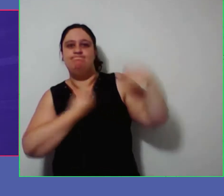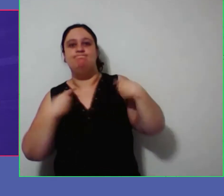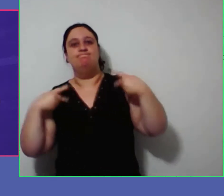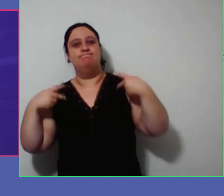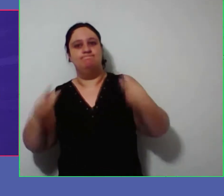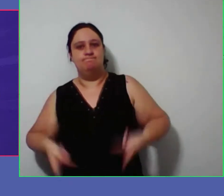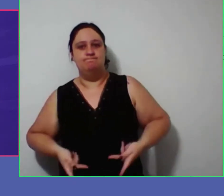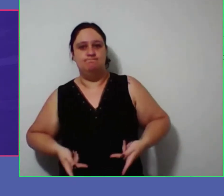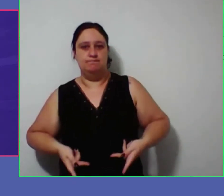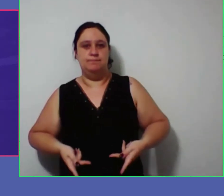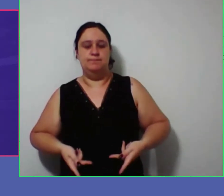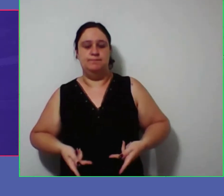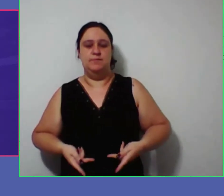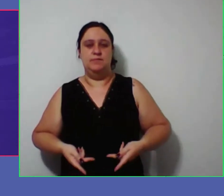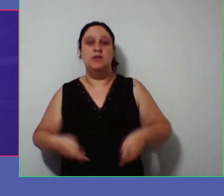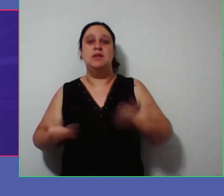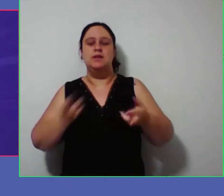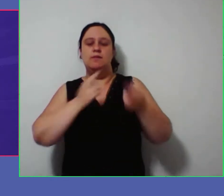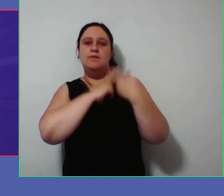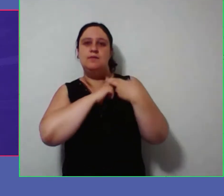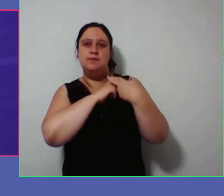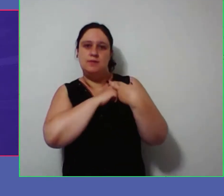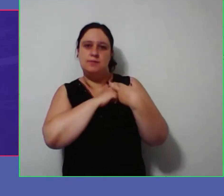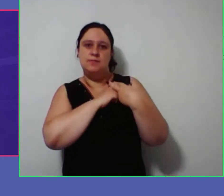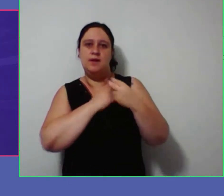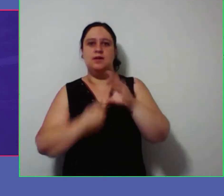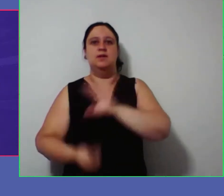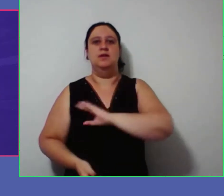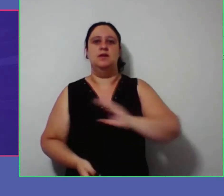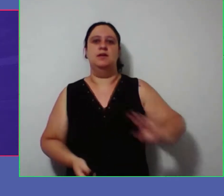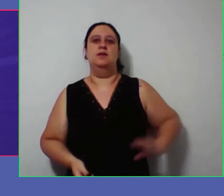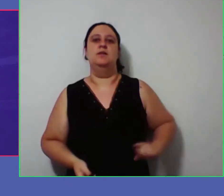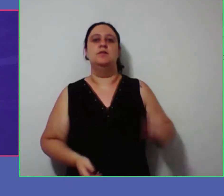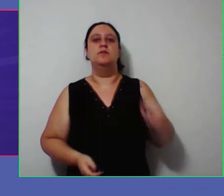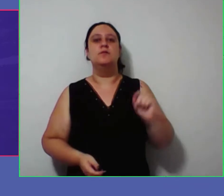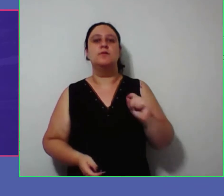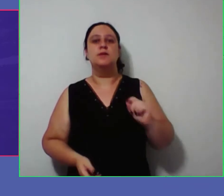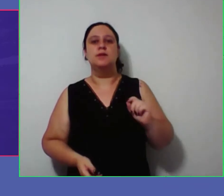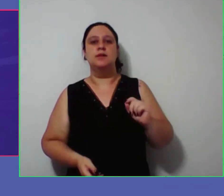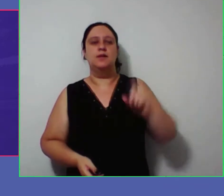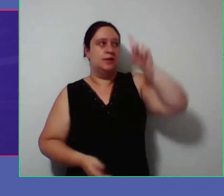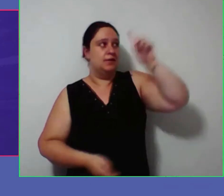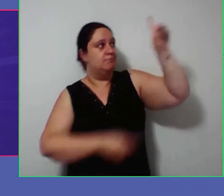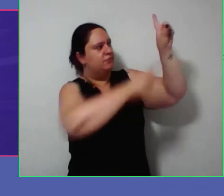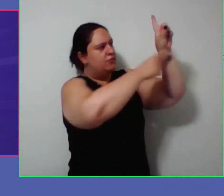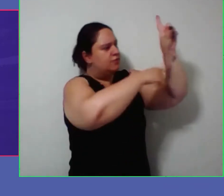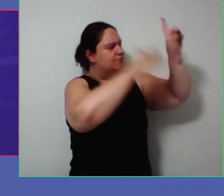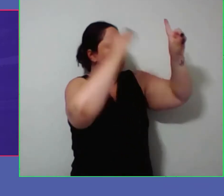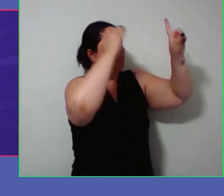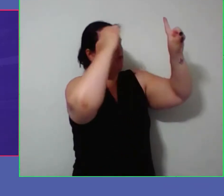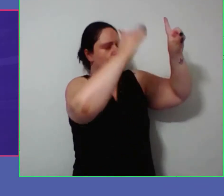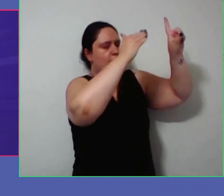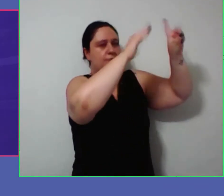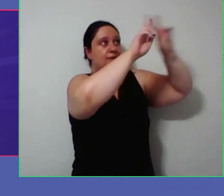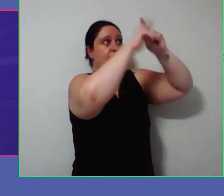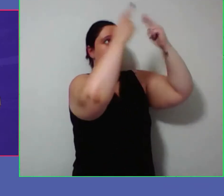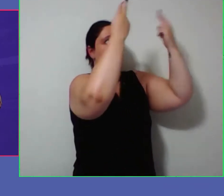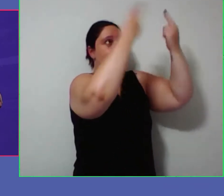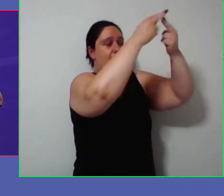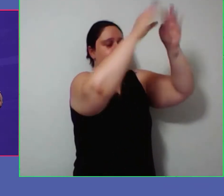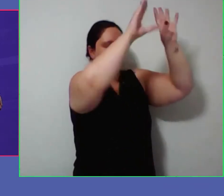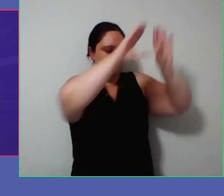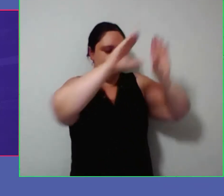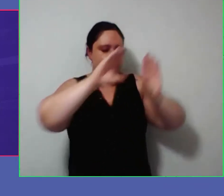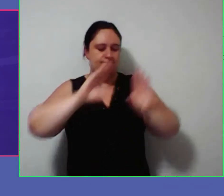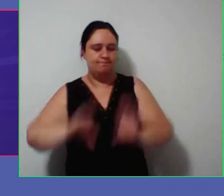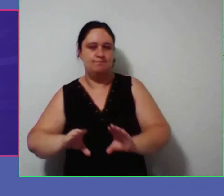é para fazer a vontade de Deus, trazer o reino de Deus aqui na terra, e a incumbência do Filho do